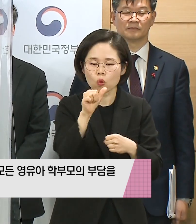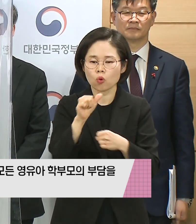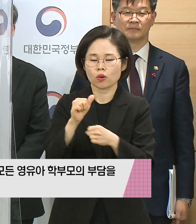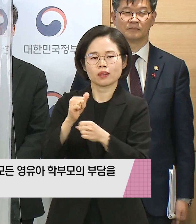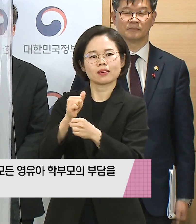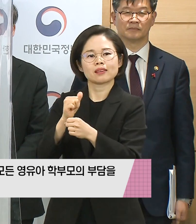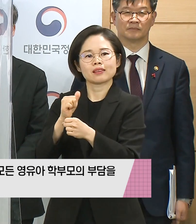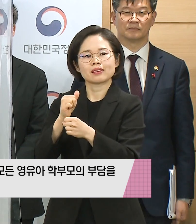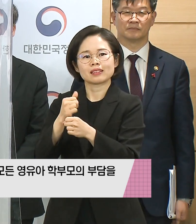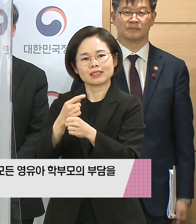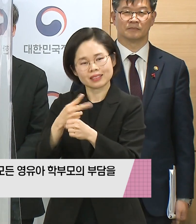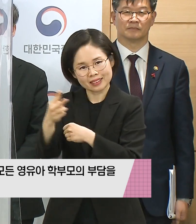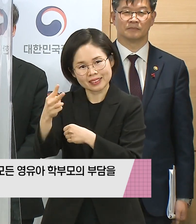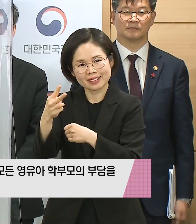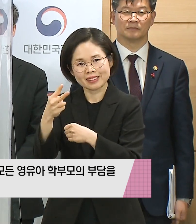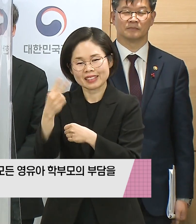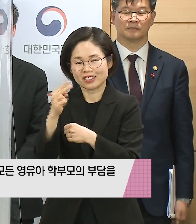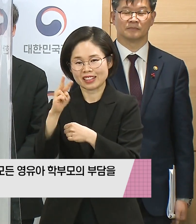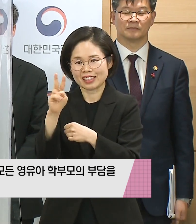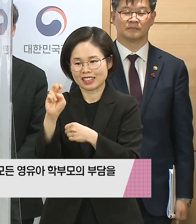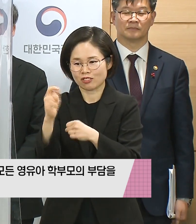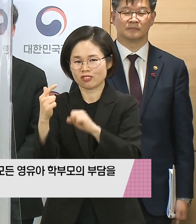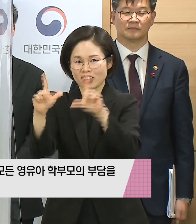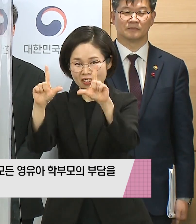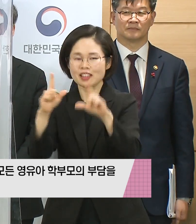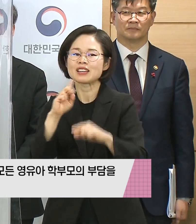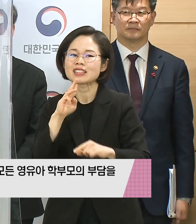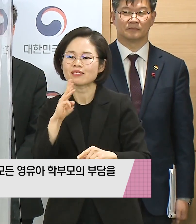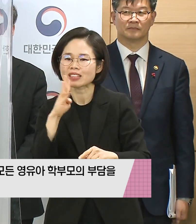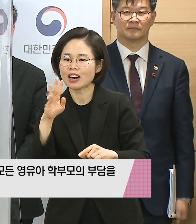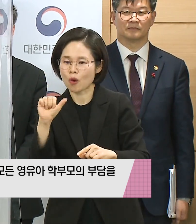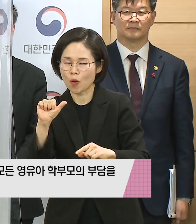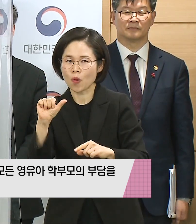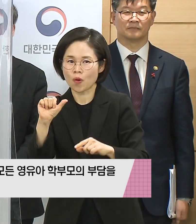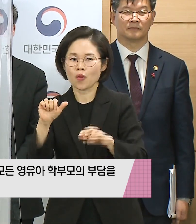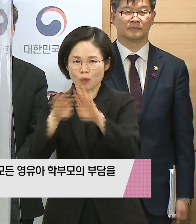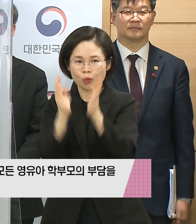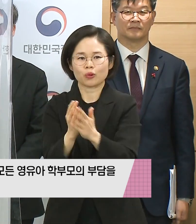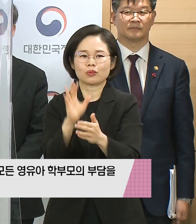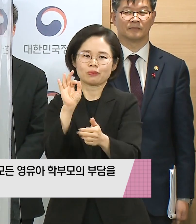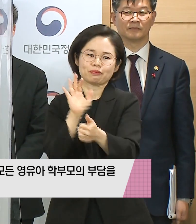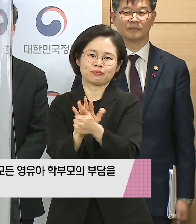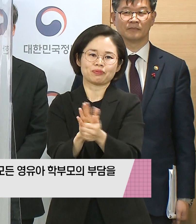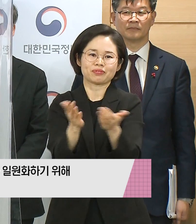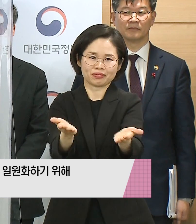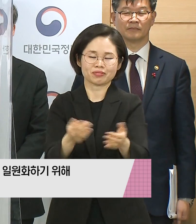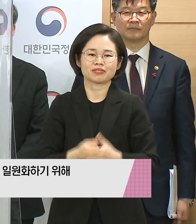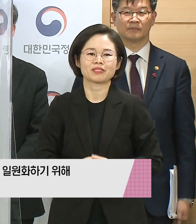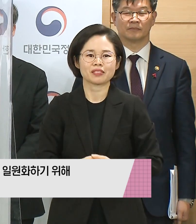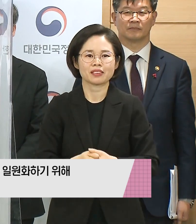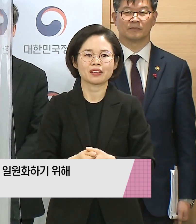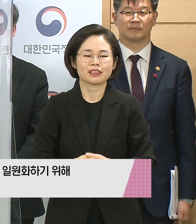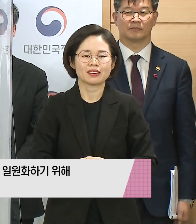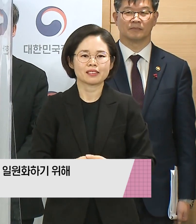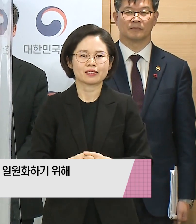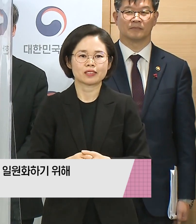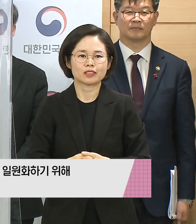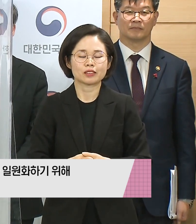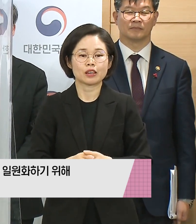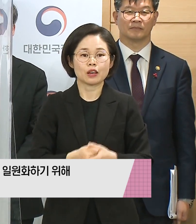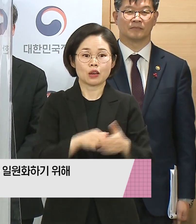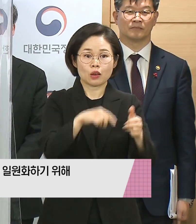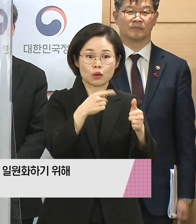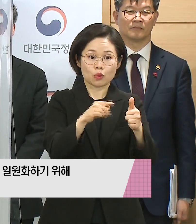2026년까지 모든 영유아 학부모의 부담을 대폭 경감하려고 합니다. 아울러